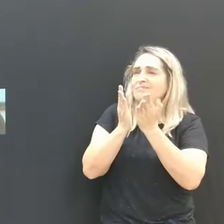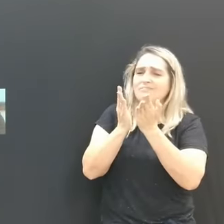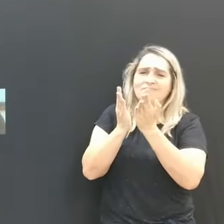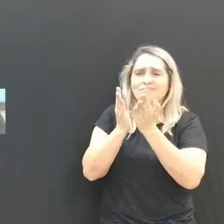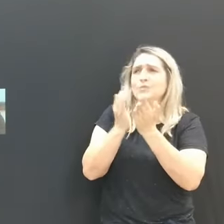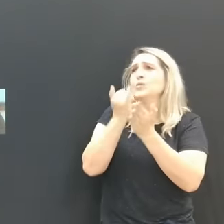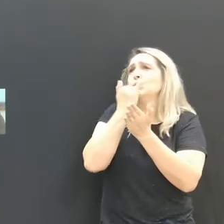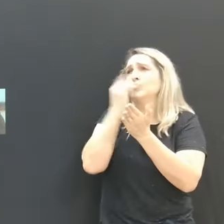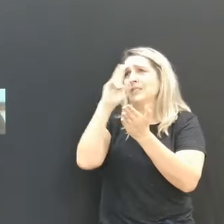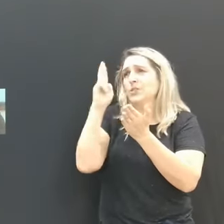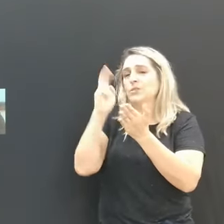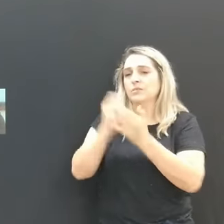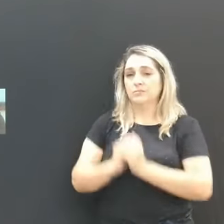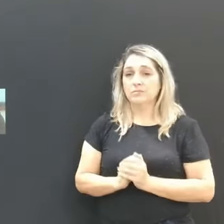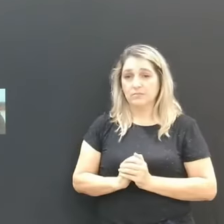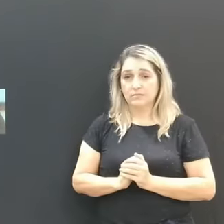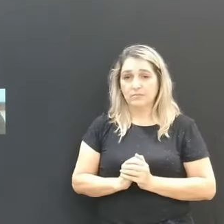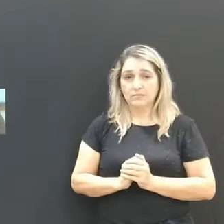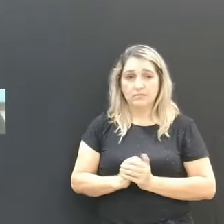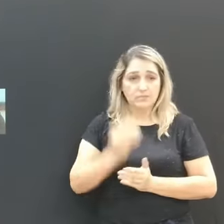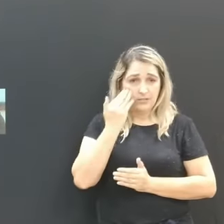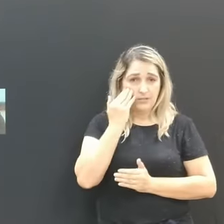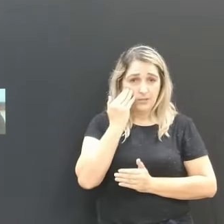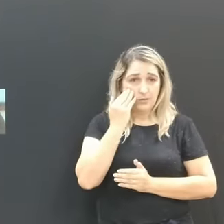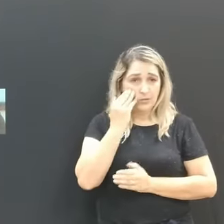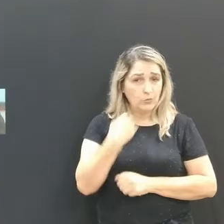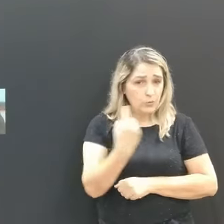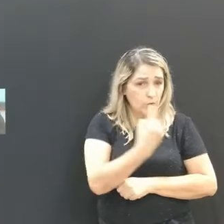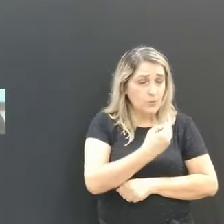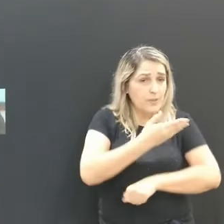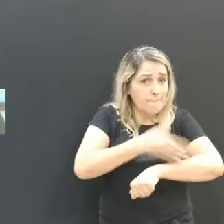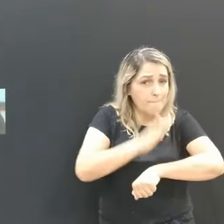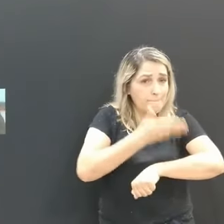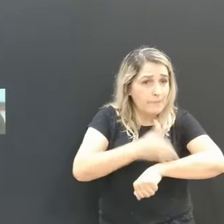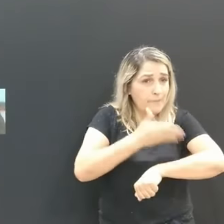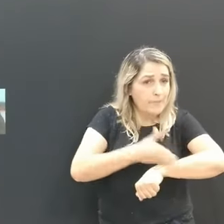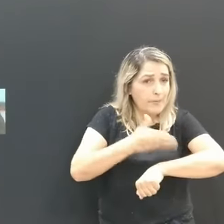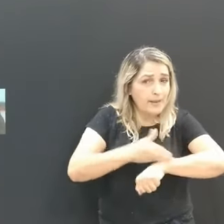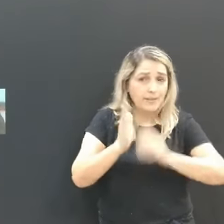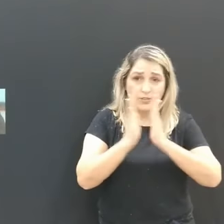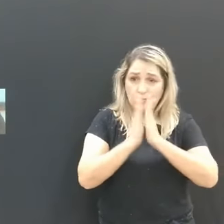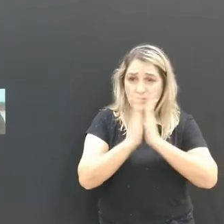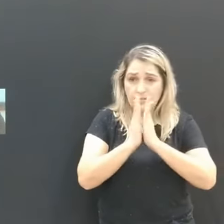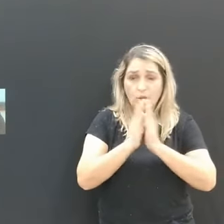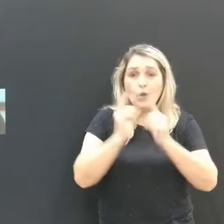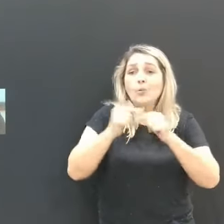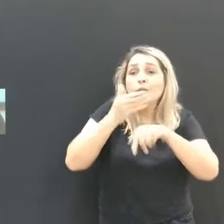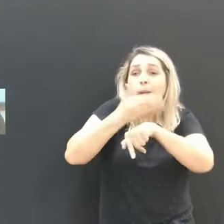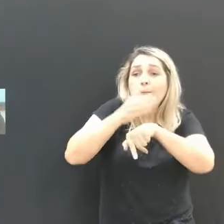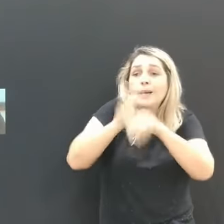gente quer dormir logo. Ai, Jesus, nossa, eu estou cansado. E acabo não orando, não conversando com o Senhor. Mas nós